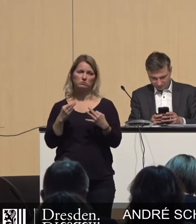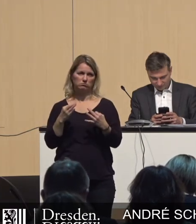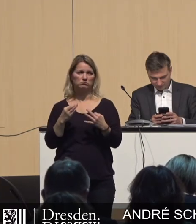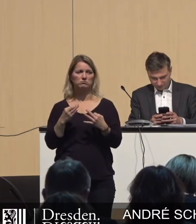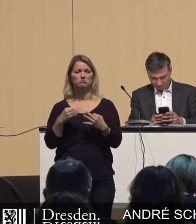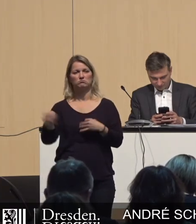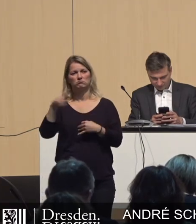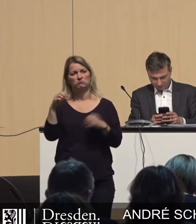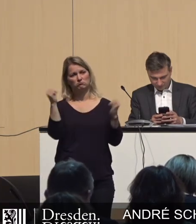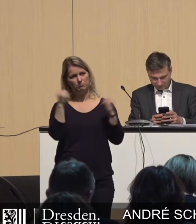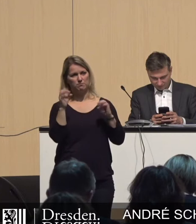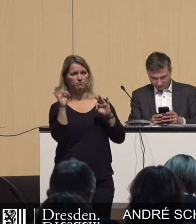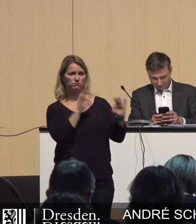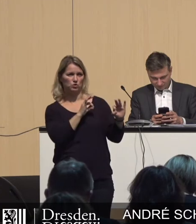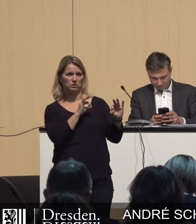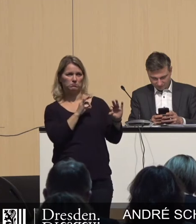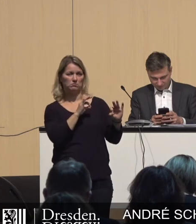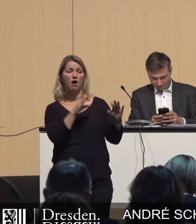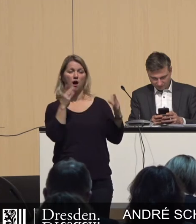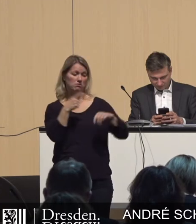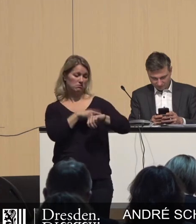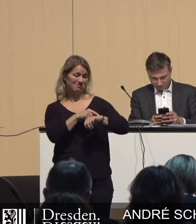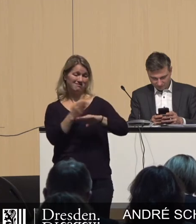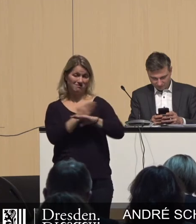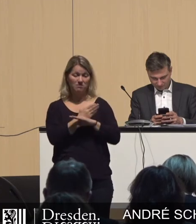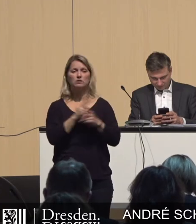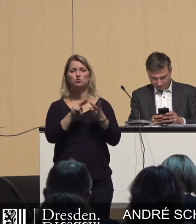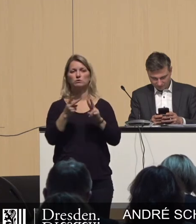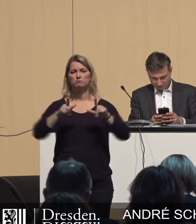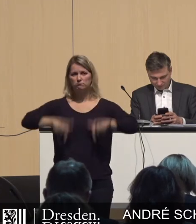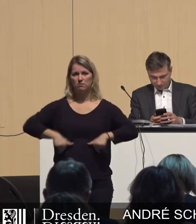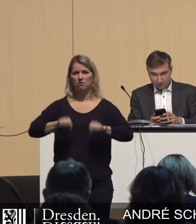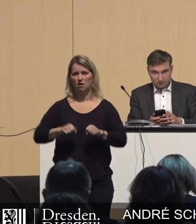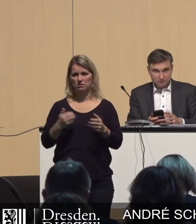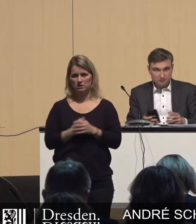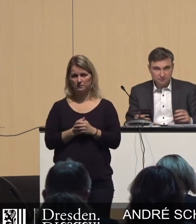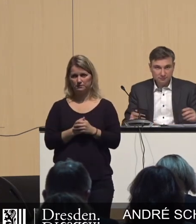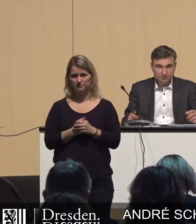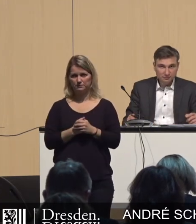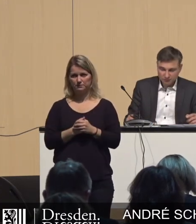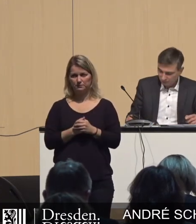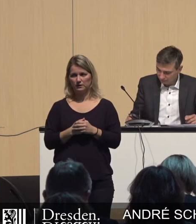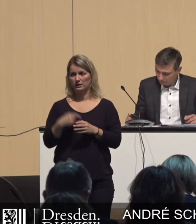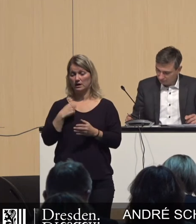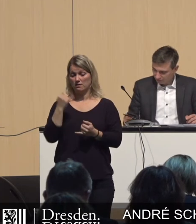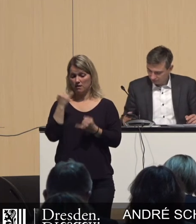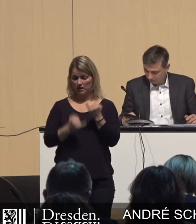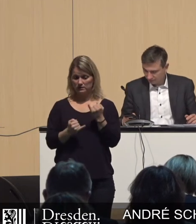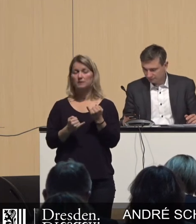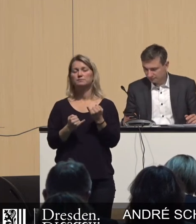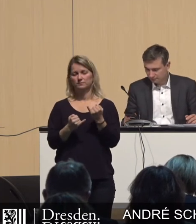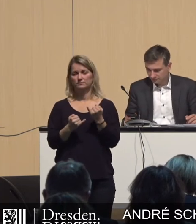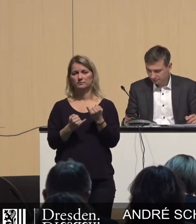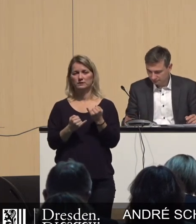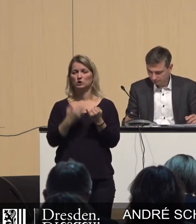damit diese, wie geplant, rechtzeitig umgesetzt werden kann. Und ich möchte abschließend zwei Menschen noch